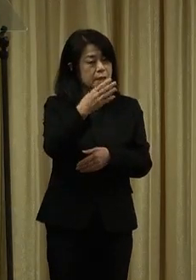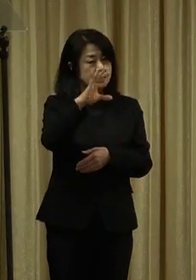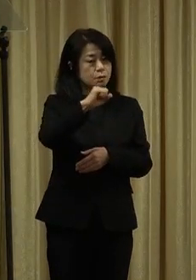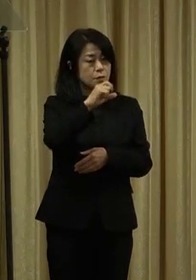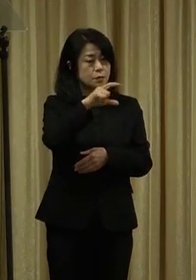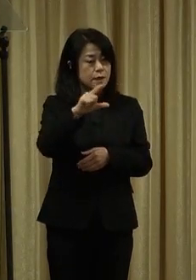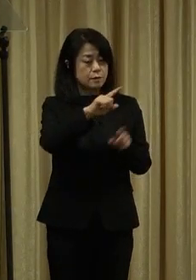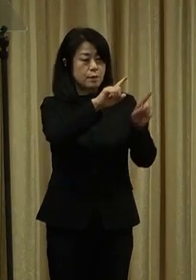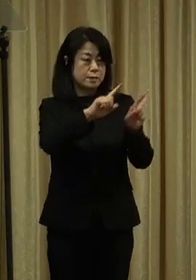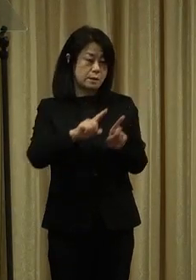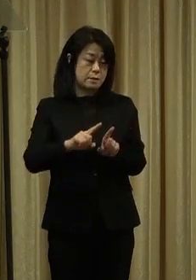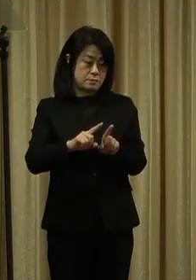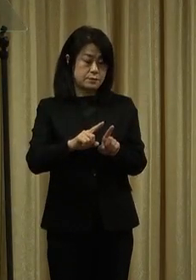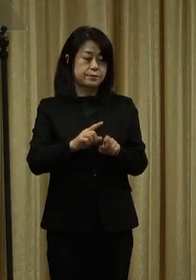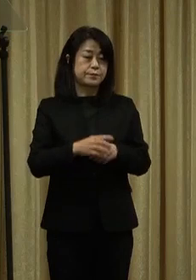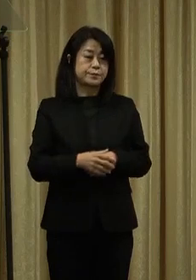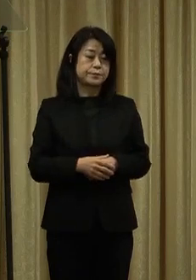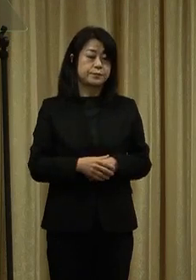ています。